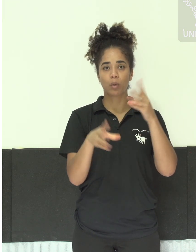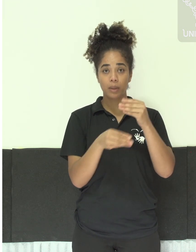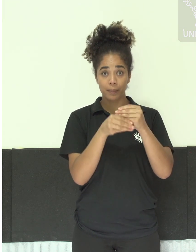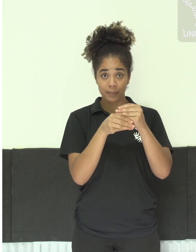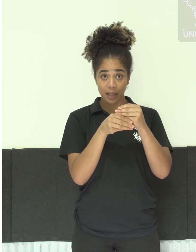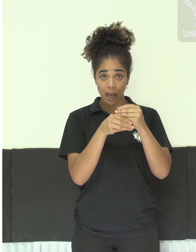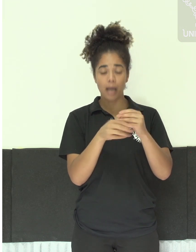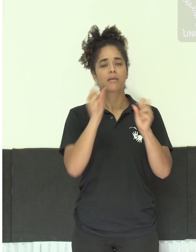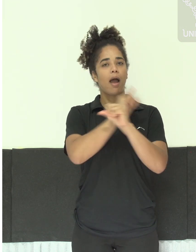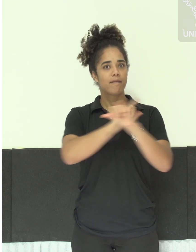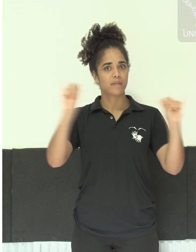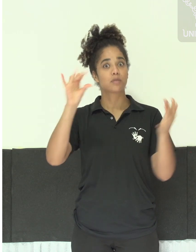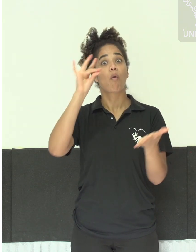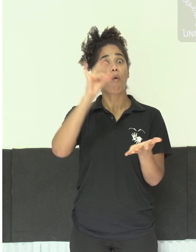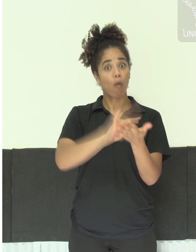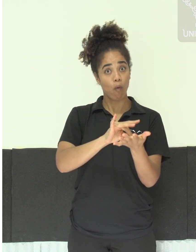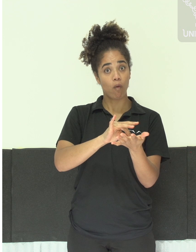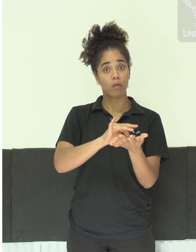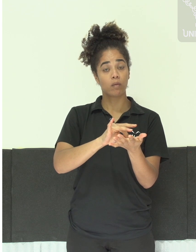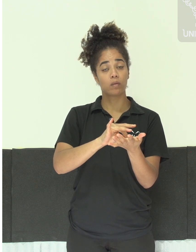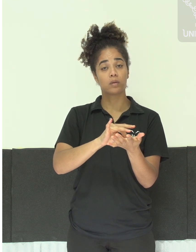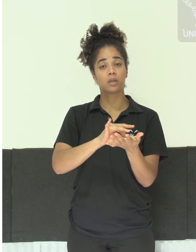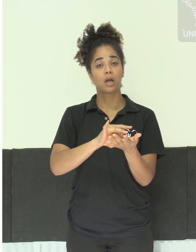avisos oficiais sobre o processo seletivo